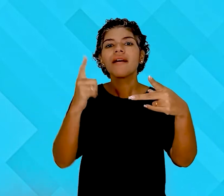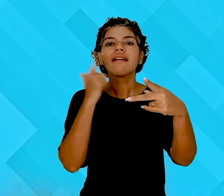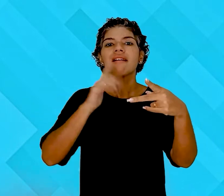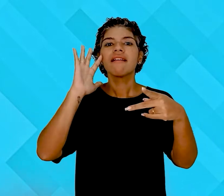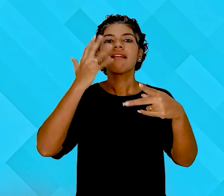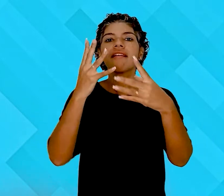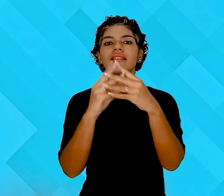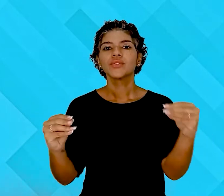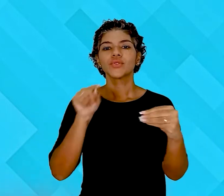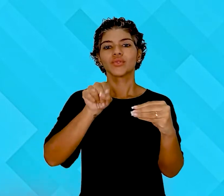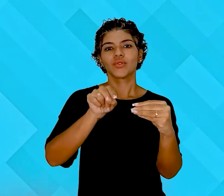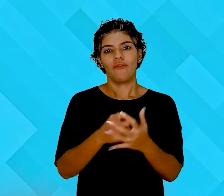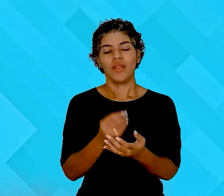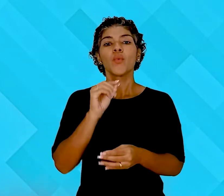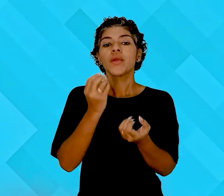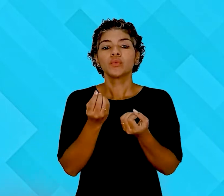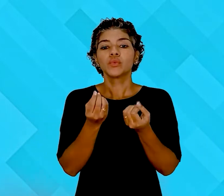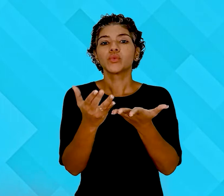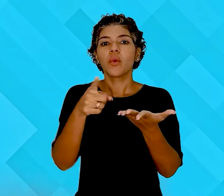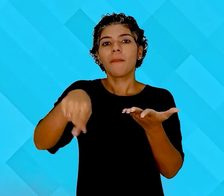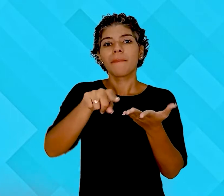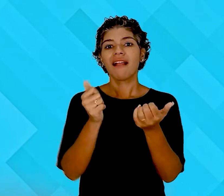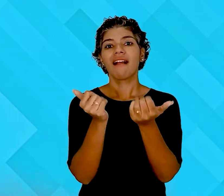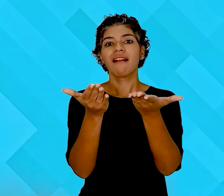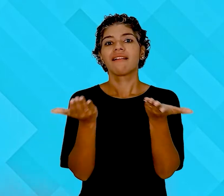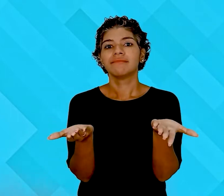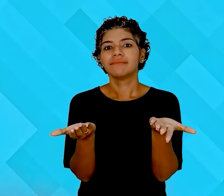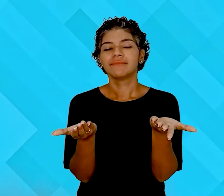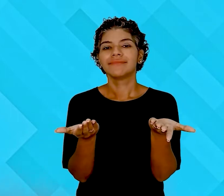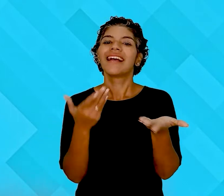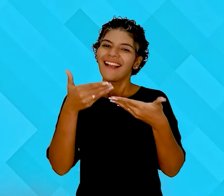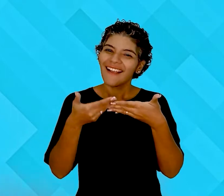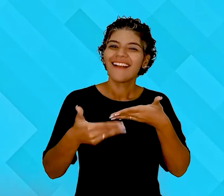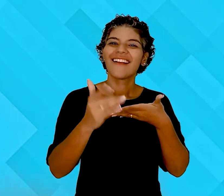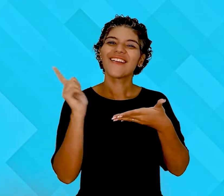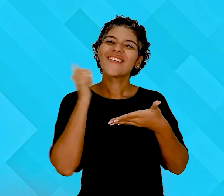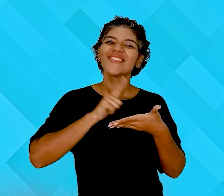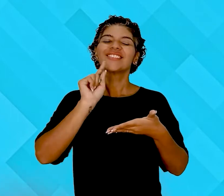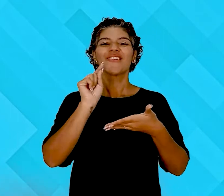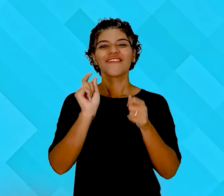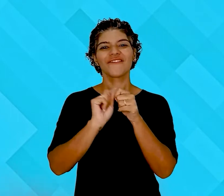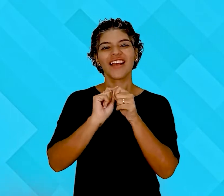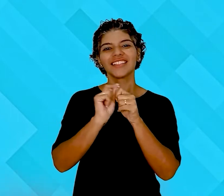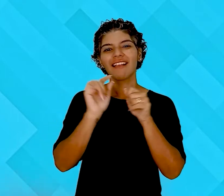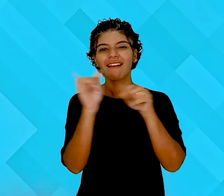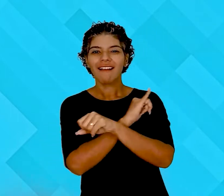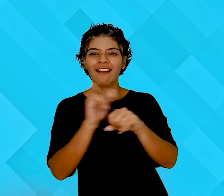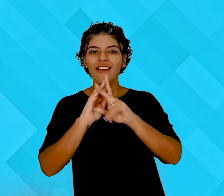promessa? O que eu estou entregando? E a partir daí, a gente fazer esse exercício de humanidade, de se colocar lá nos anseios da pessoa,